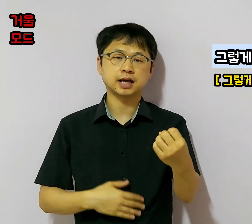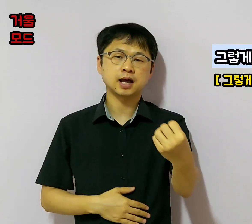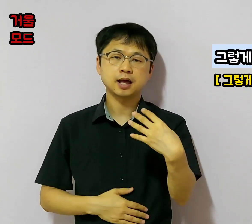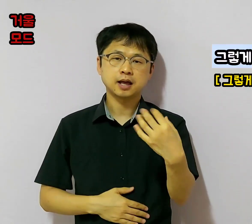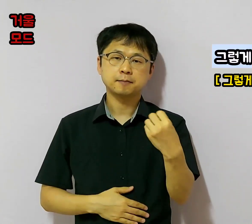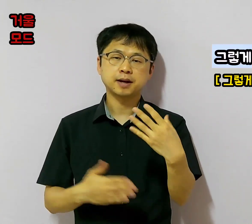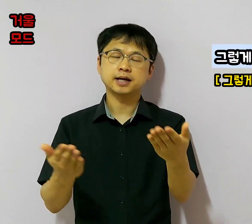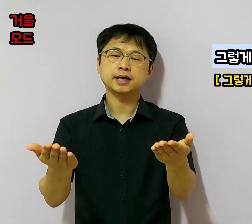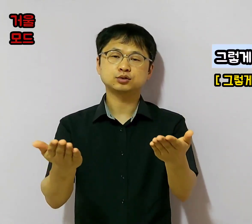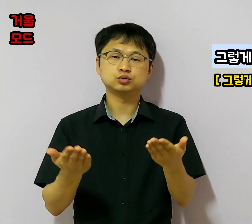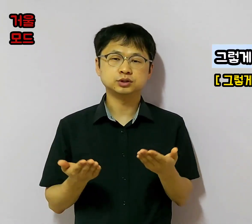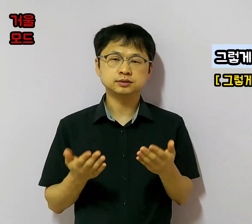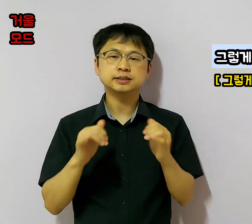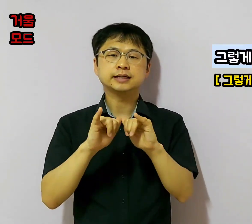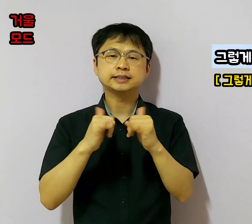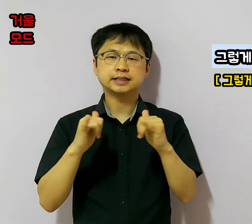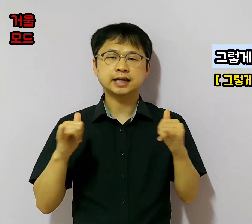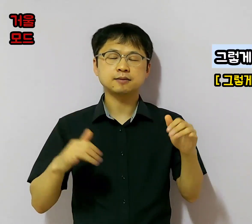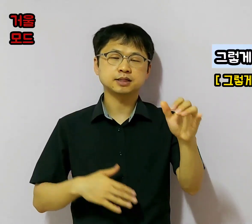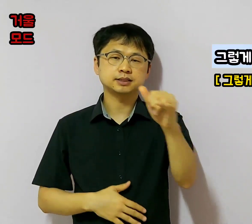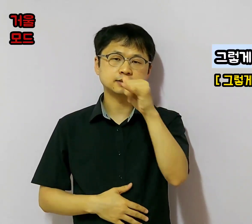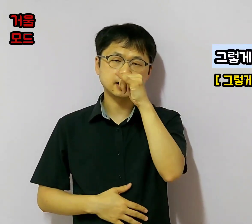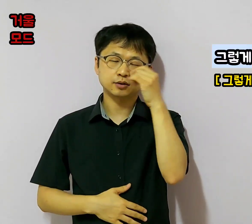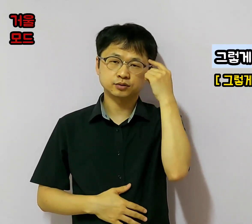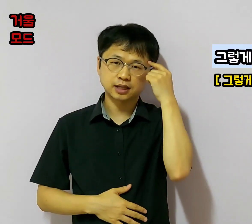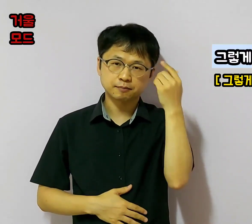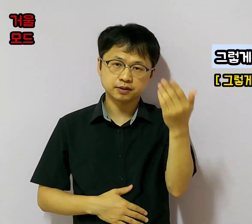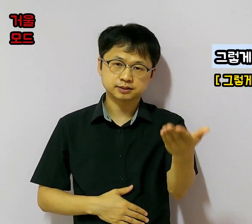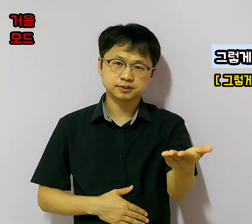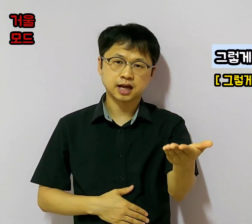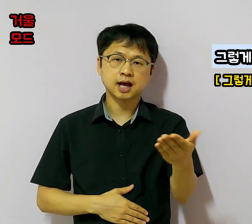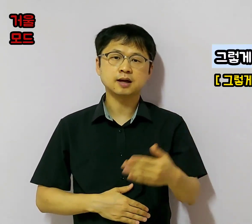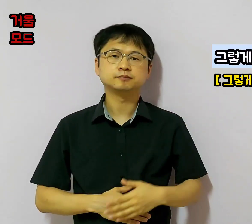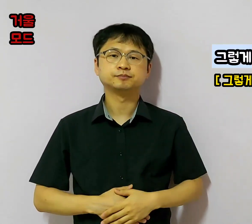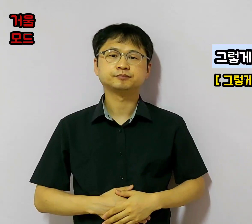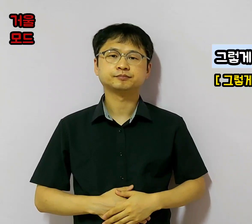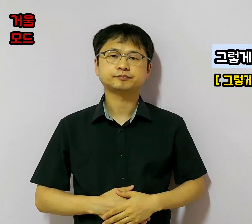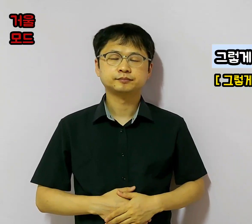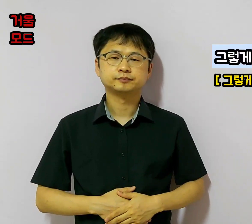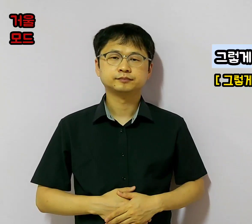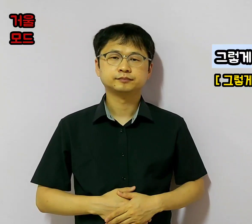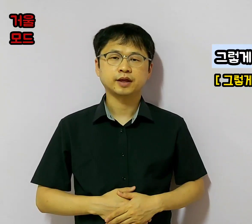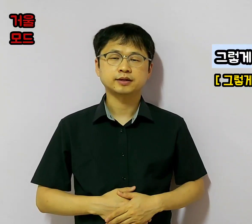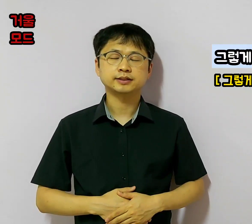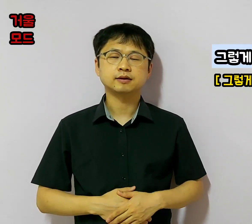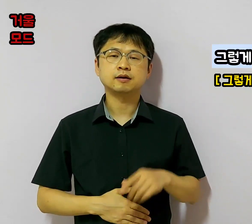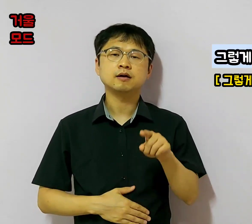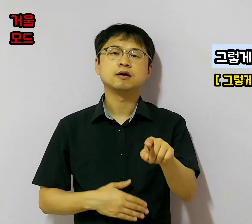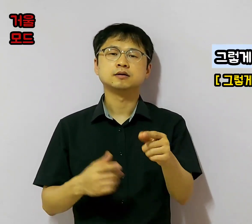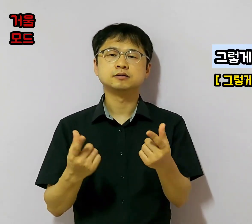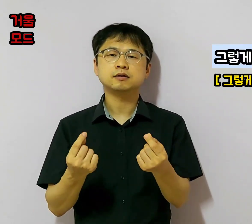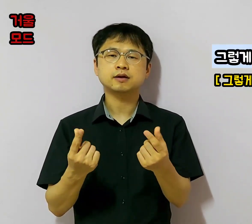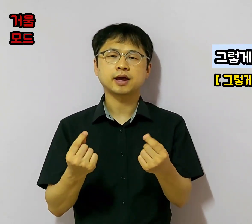해주었습니다. 말해주는 사람이 있을까요는 다 배웠습니다. 네, 그래서